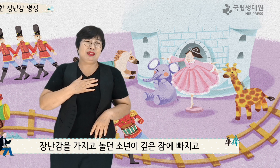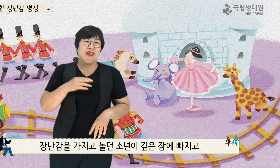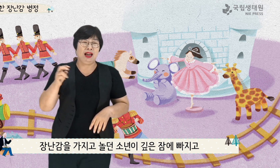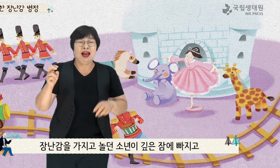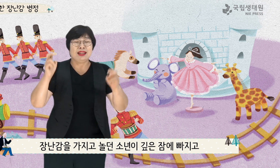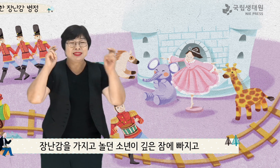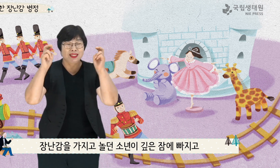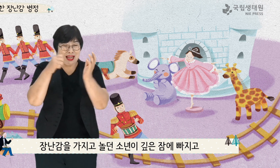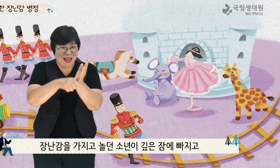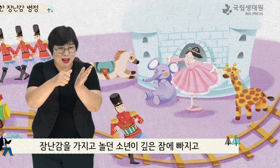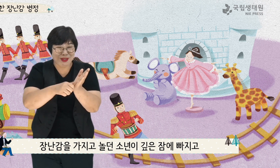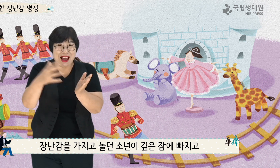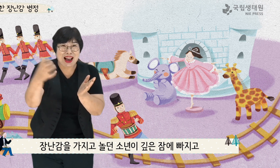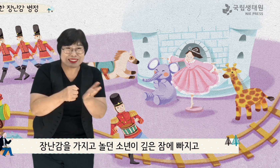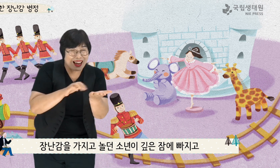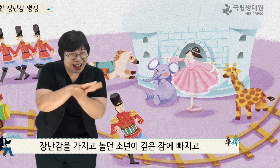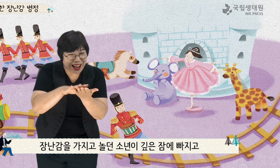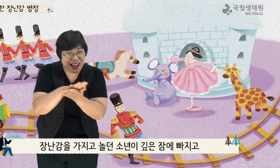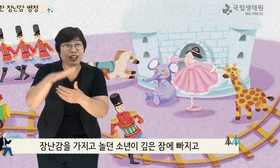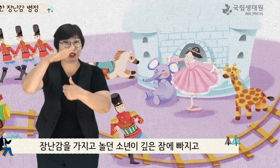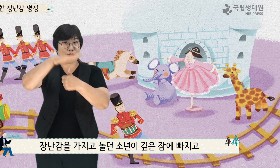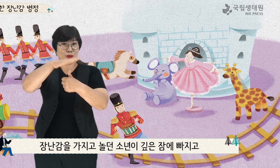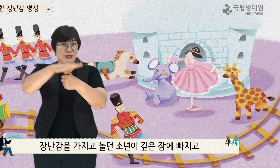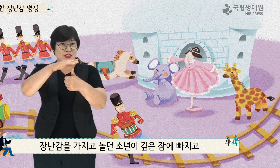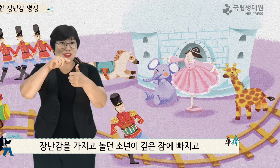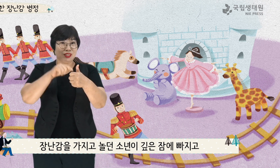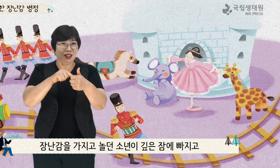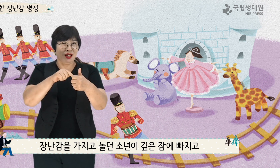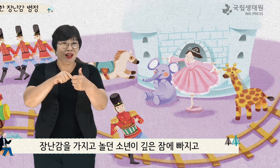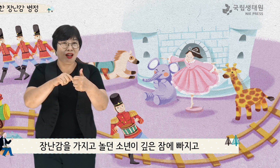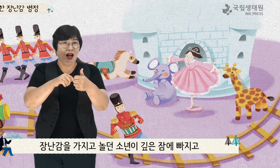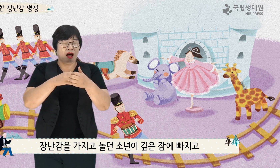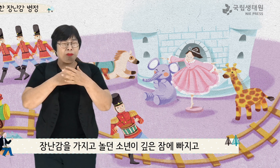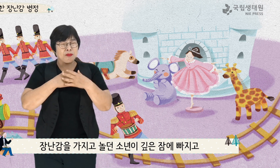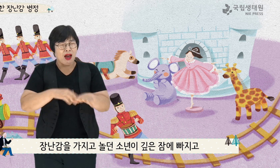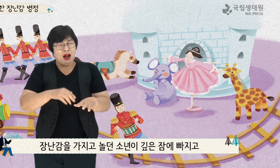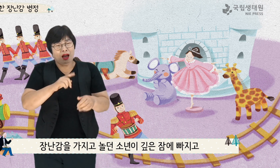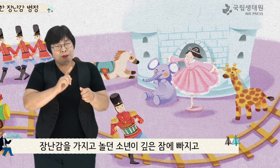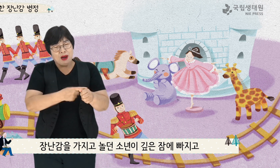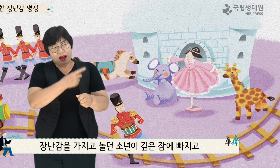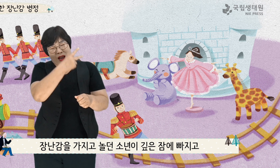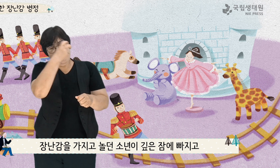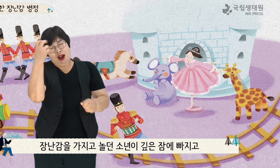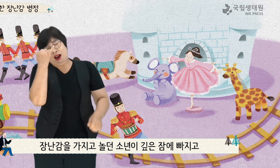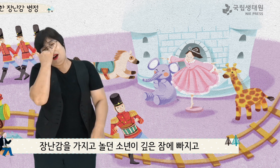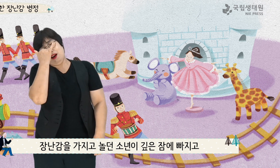장난감을 가지고 놀던 소년이 깊은 잠에 빠지고